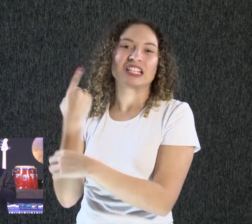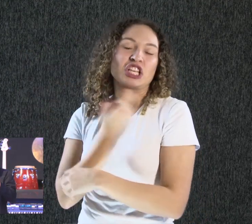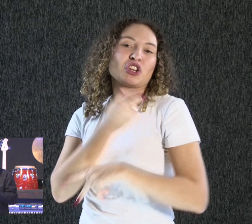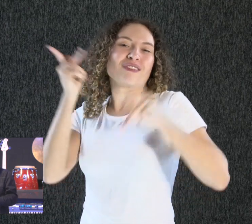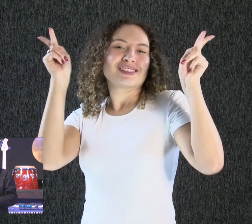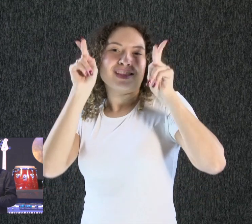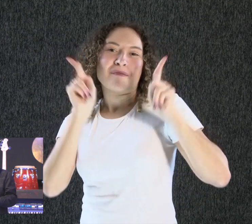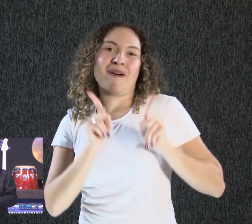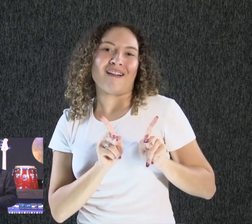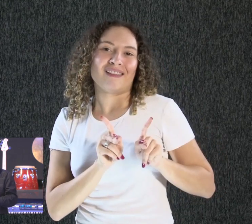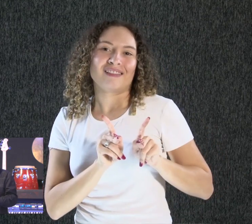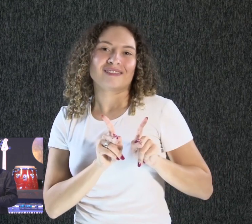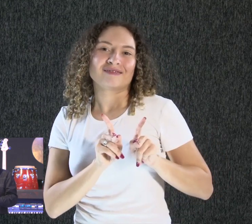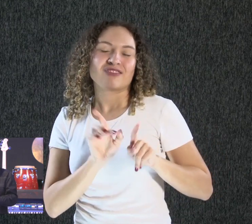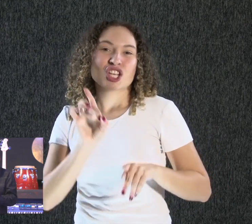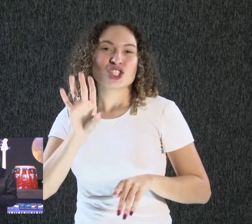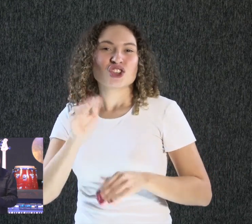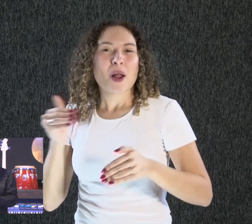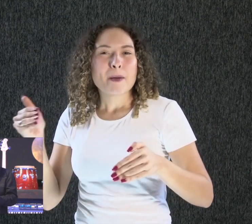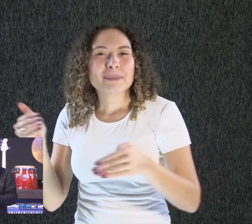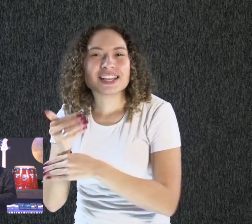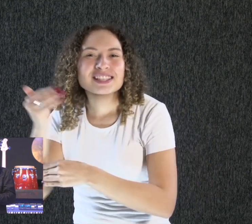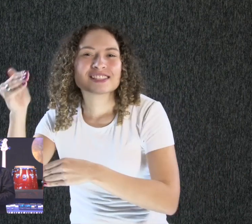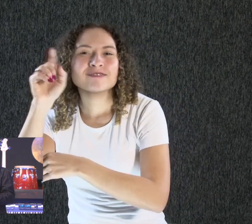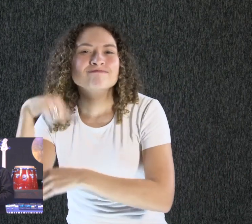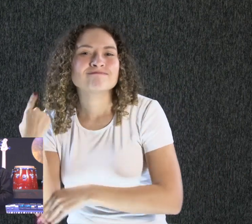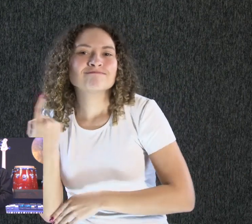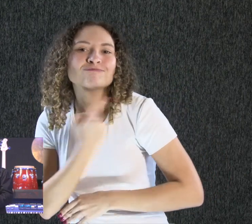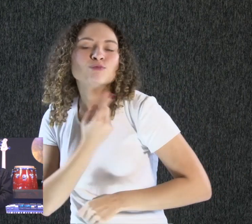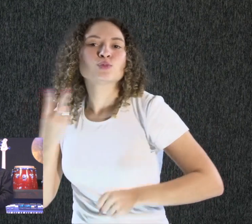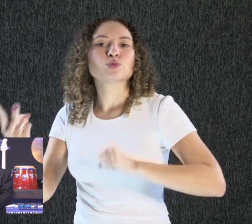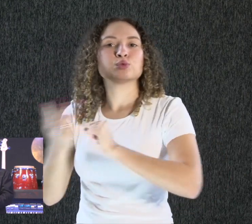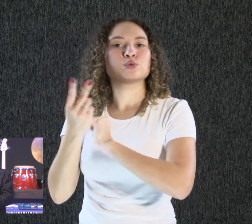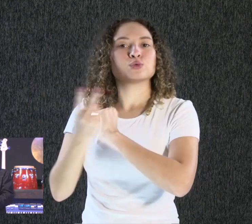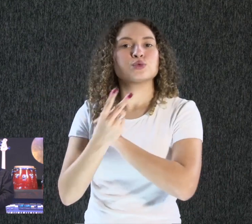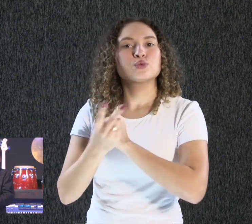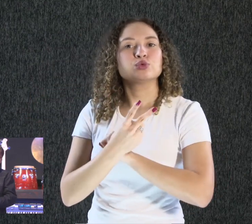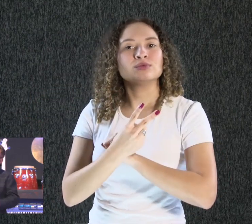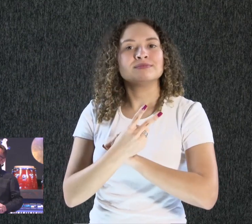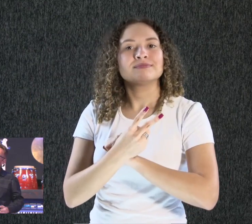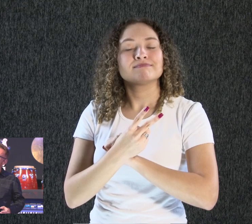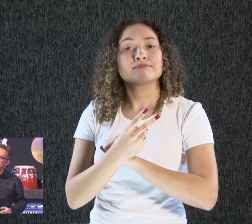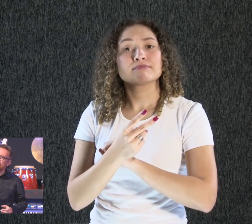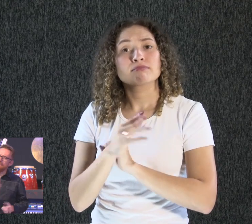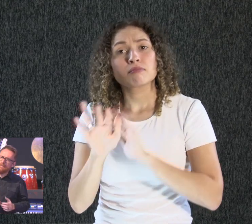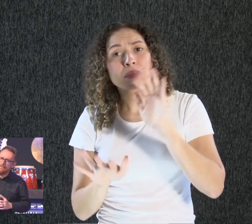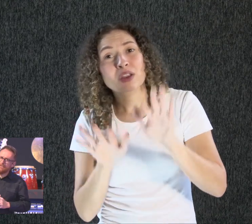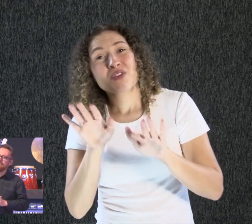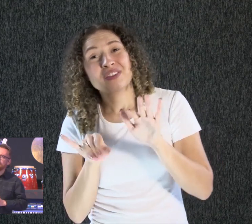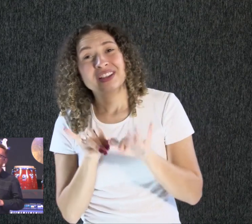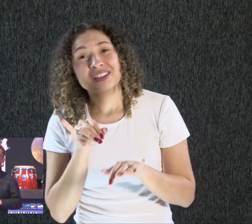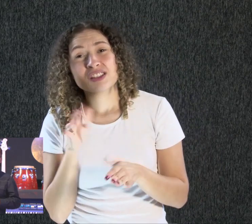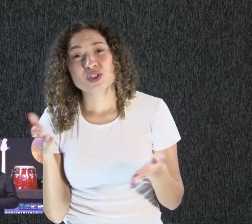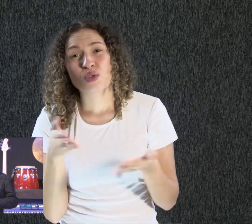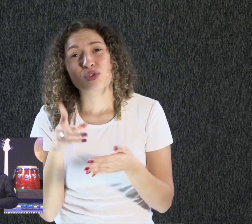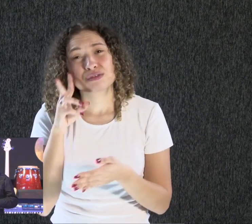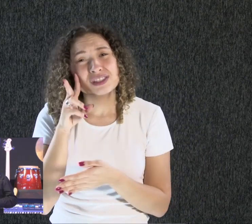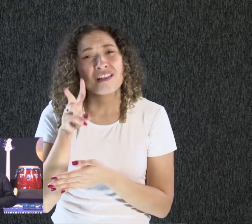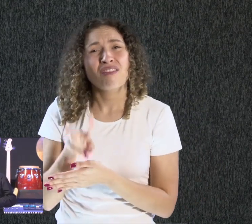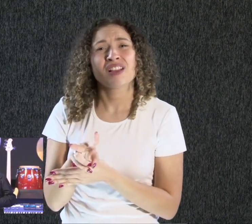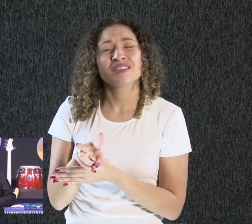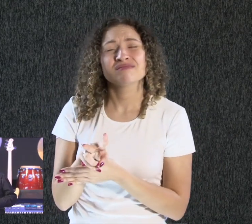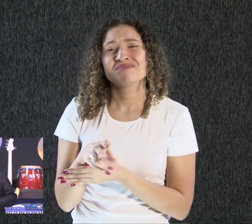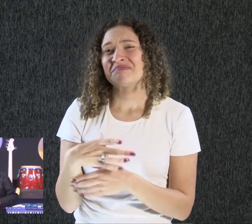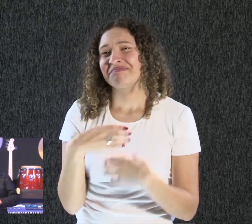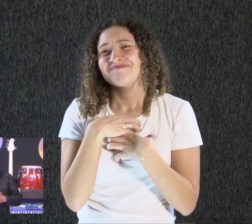gente descansa. É a sombra do Onipotente. Talvez hoje você que está me assistindo,